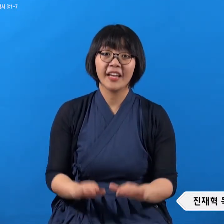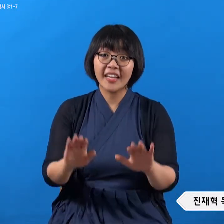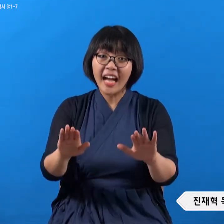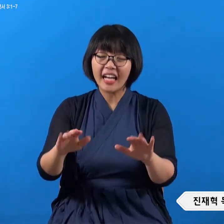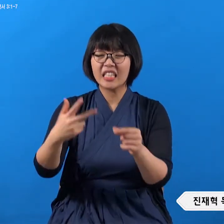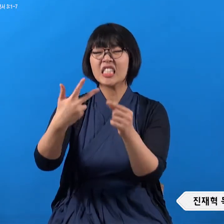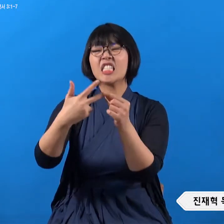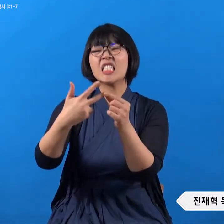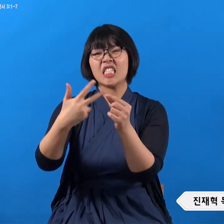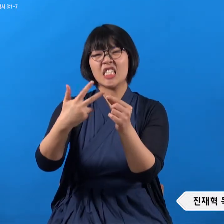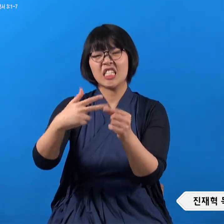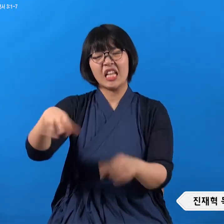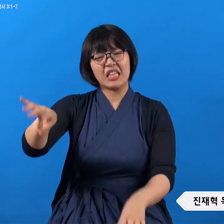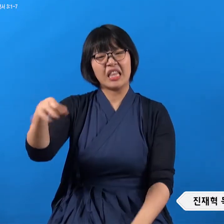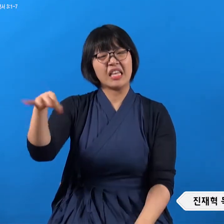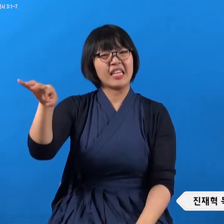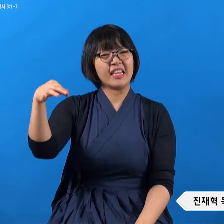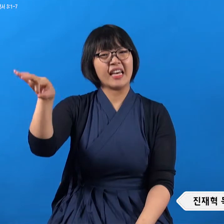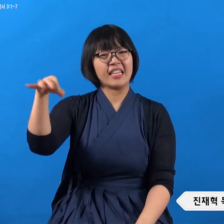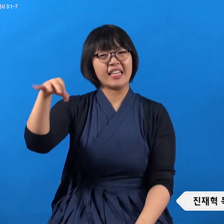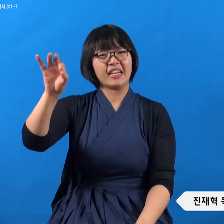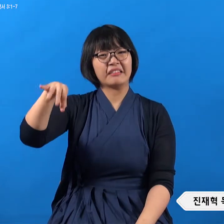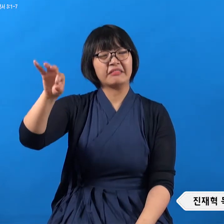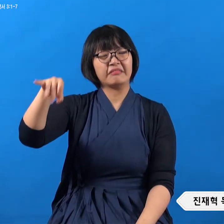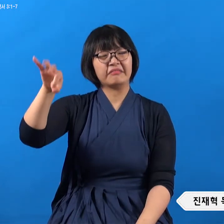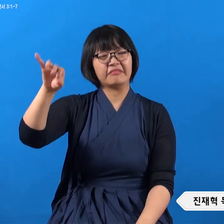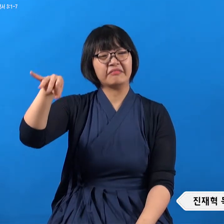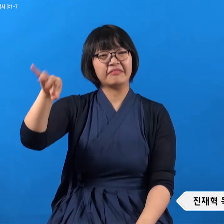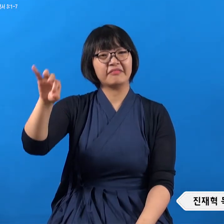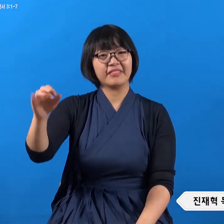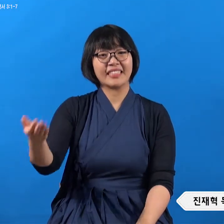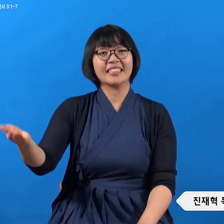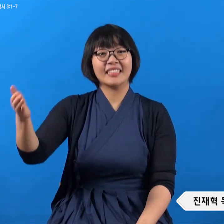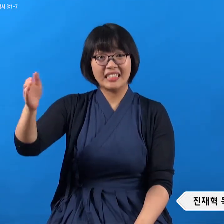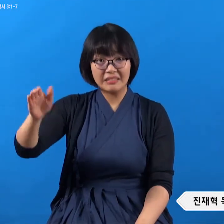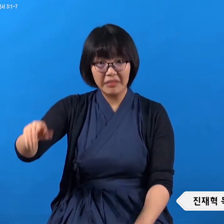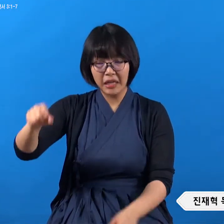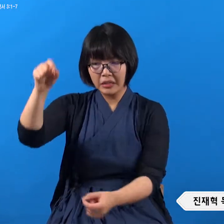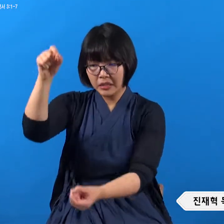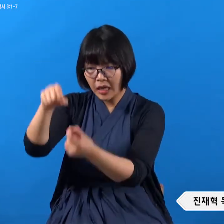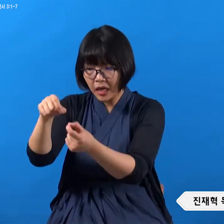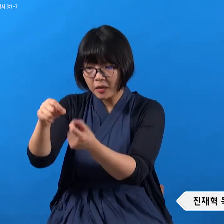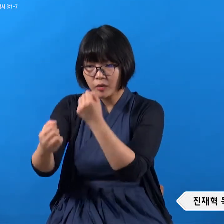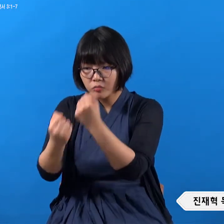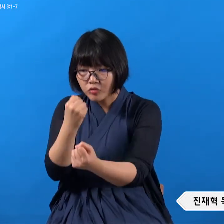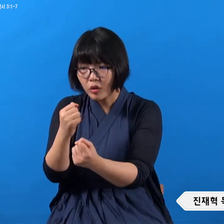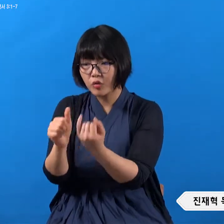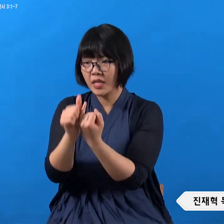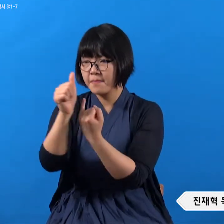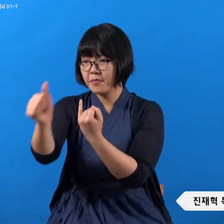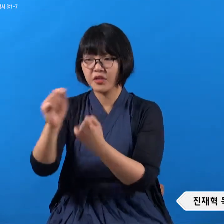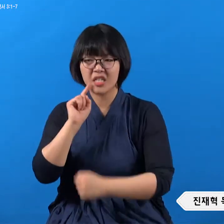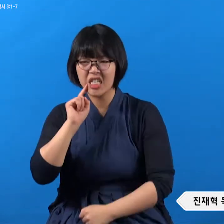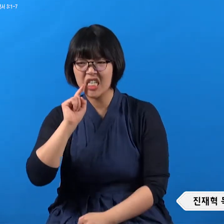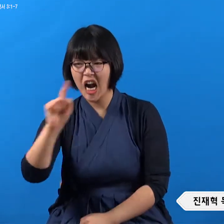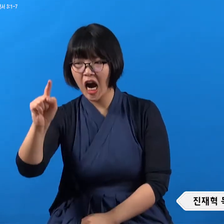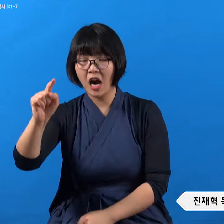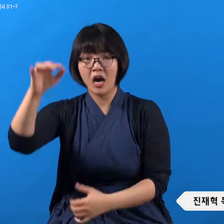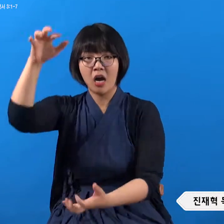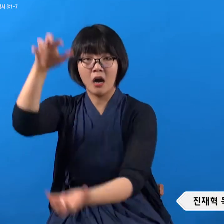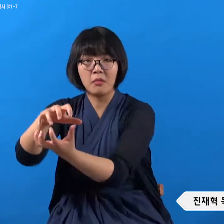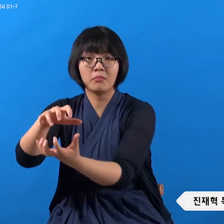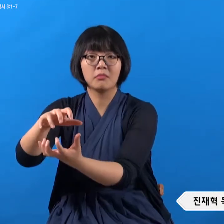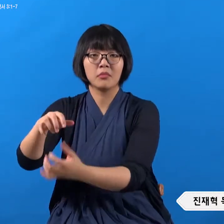짧은 한 절 7절의 말씀뿐이지만 이 말씀을 통해서 남편들에게 주시는 하나님의